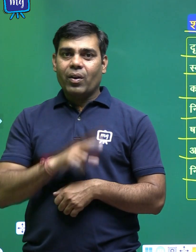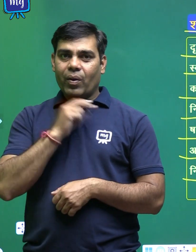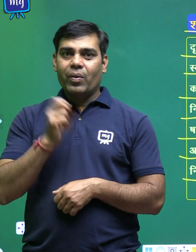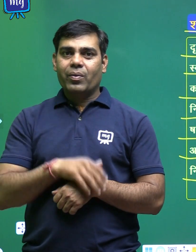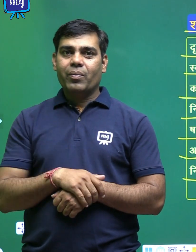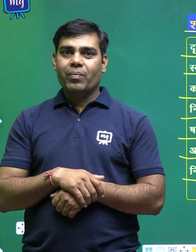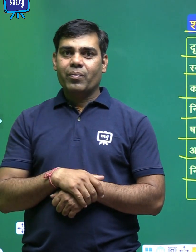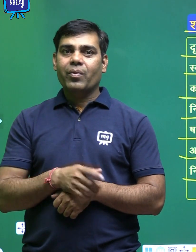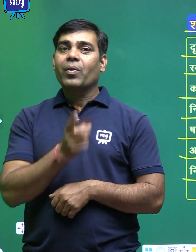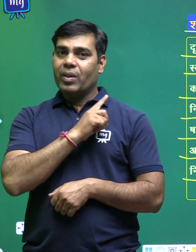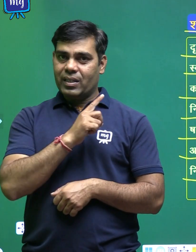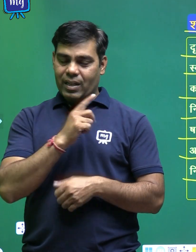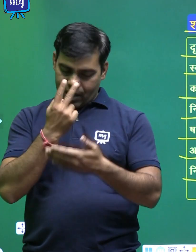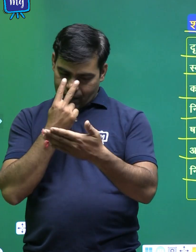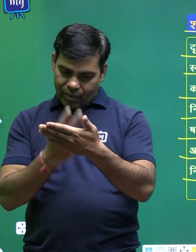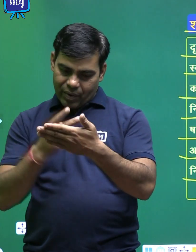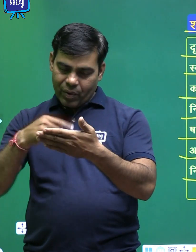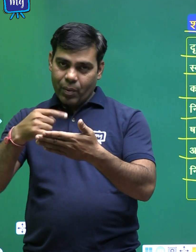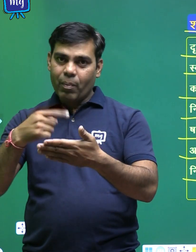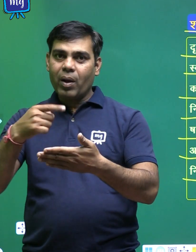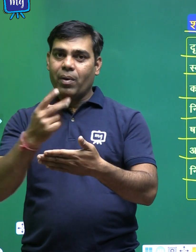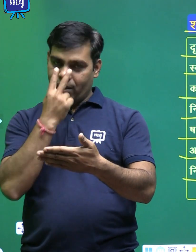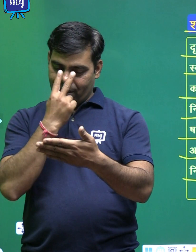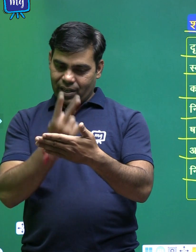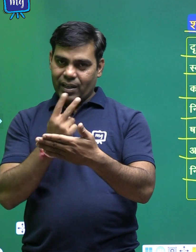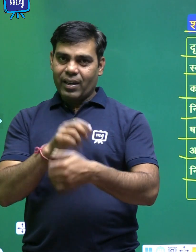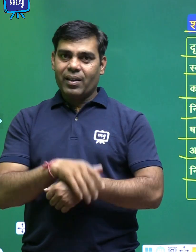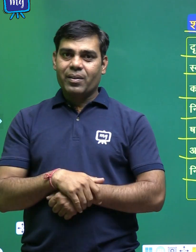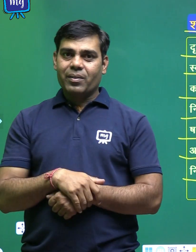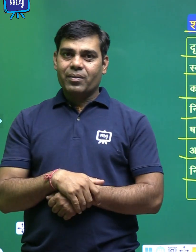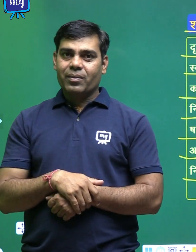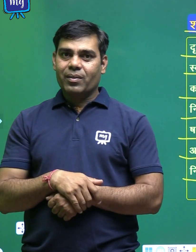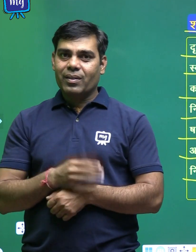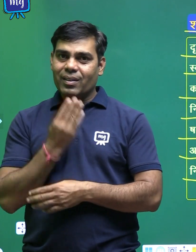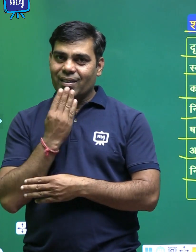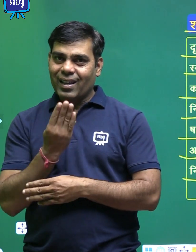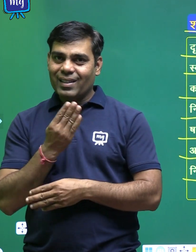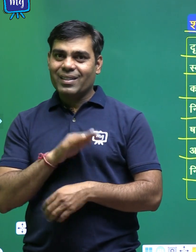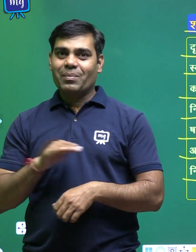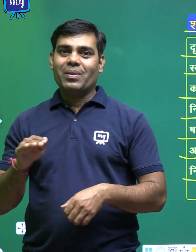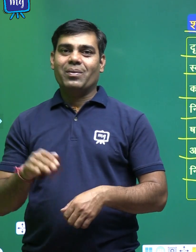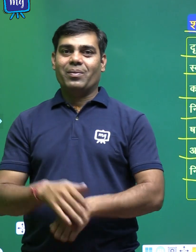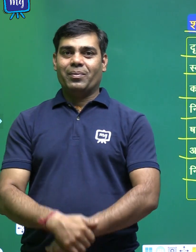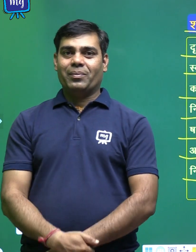और इसका वीडियो बार बार देखें। धन्यवाद बच्चों।